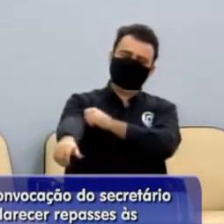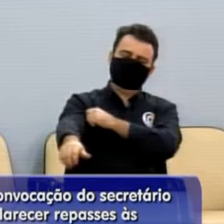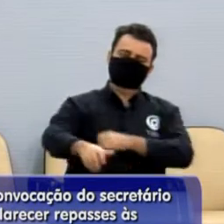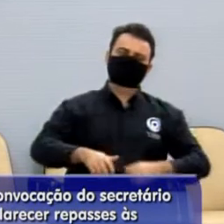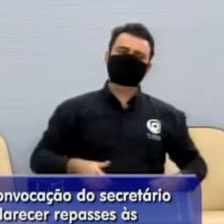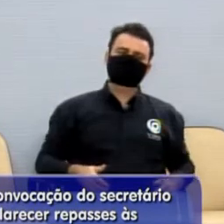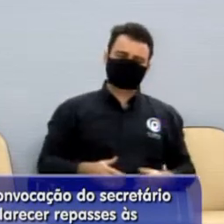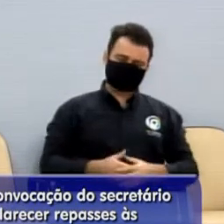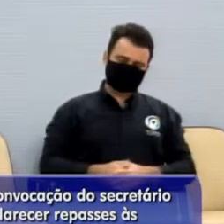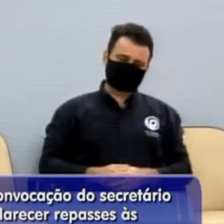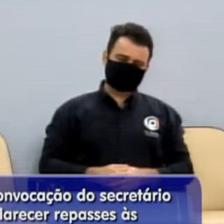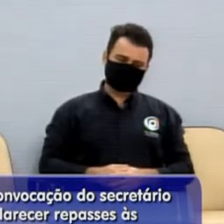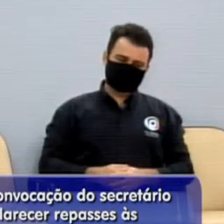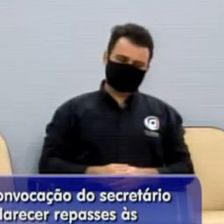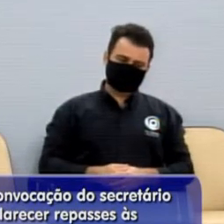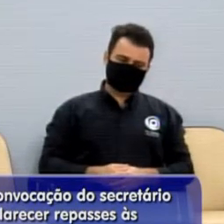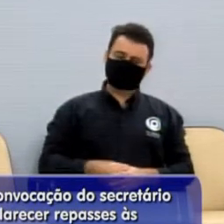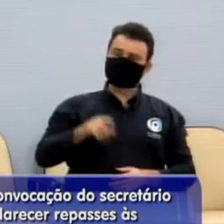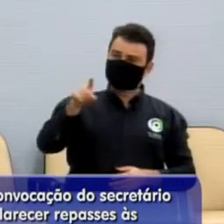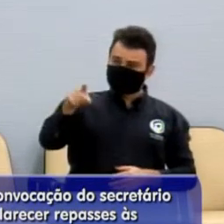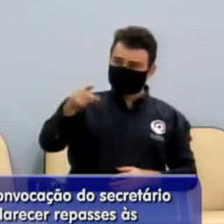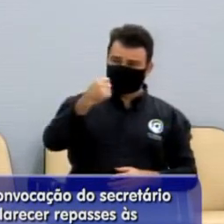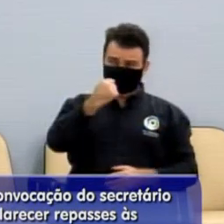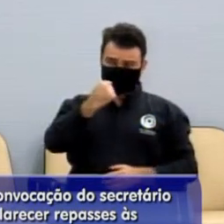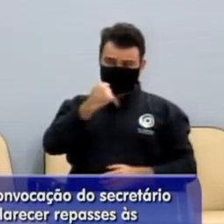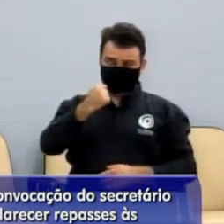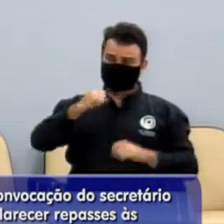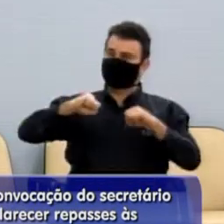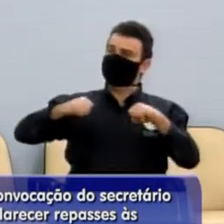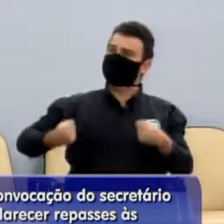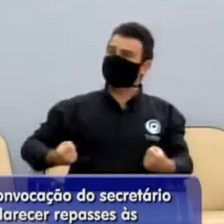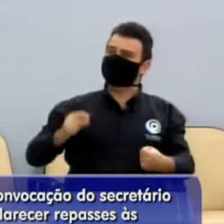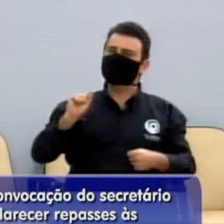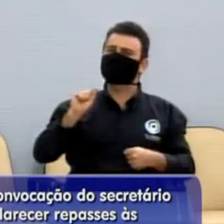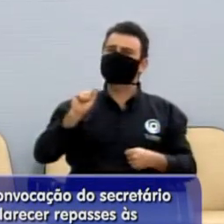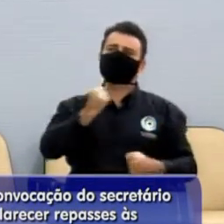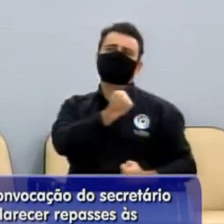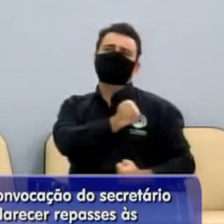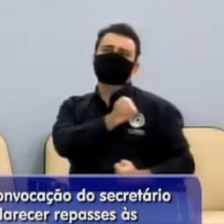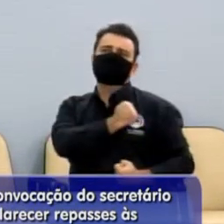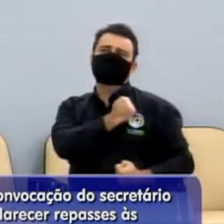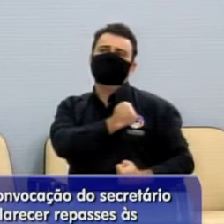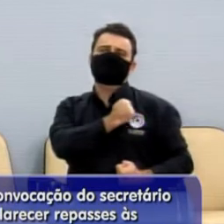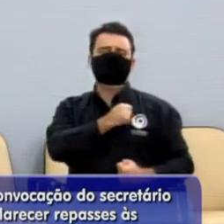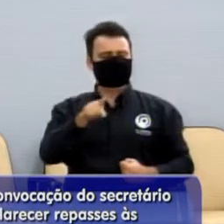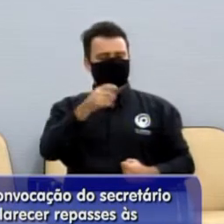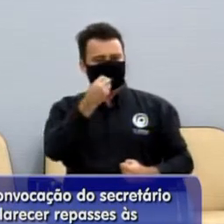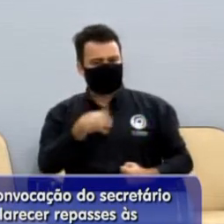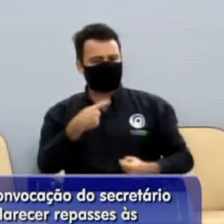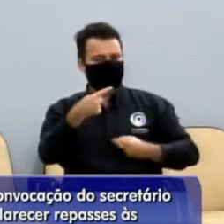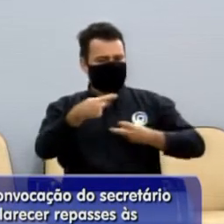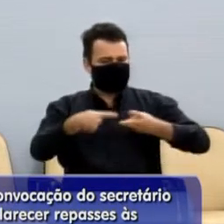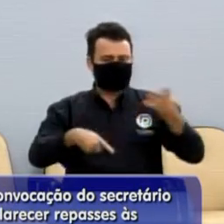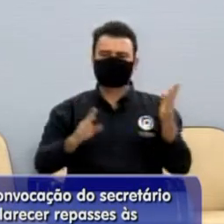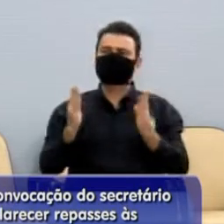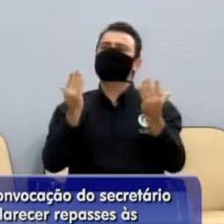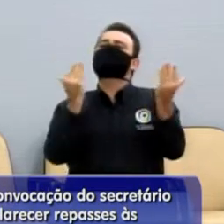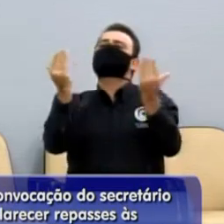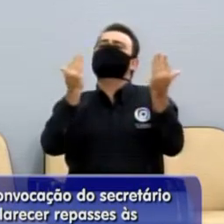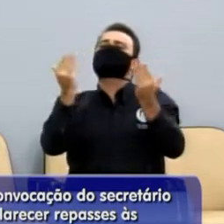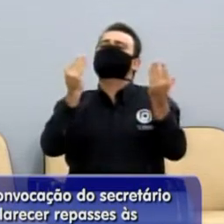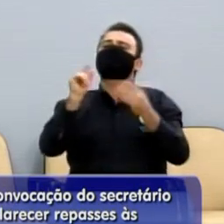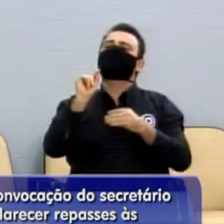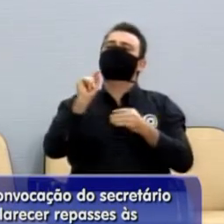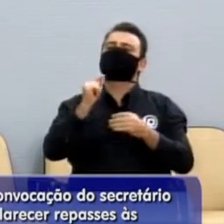defesa do governo Edinho, criando um paralelo, uma comparação com os outros governos, em especial do ex-prefeito